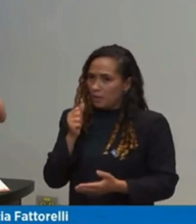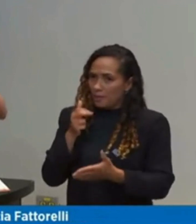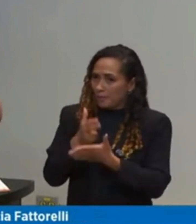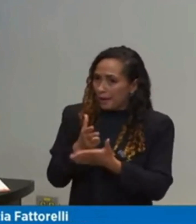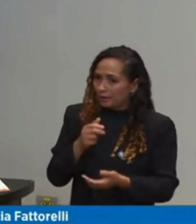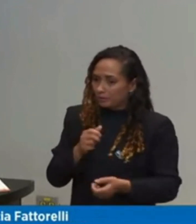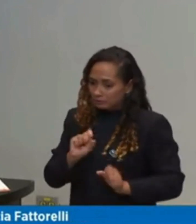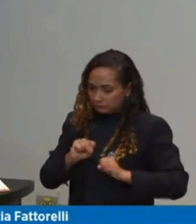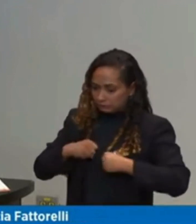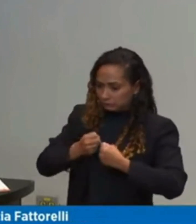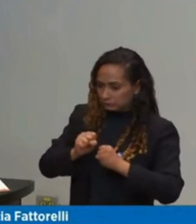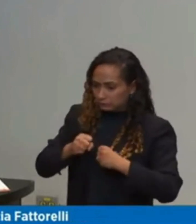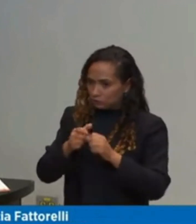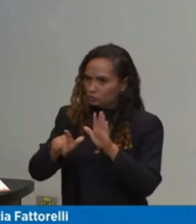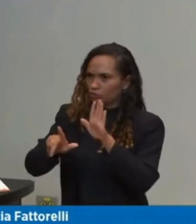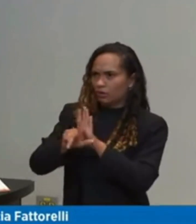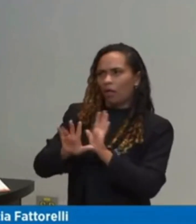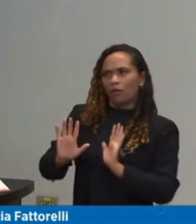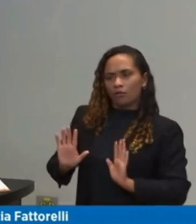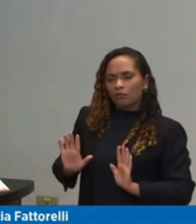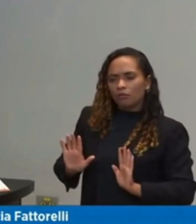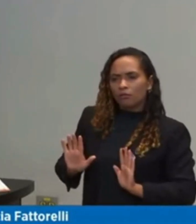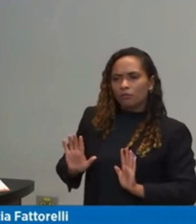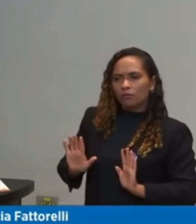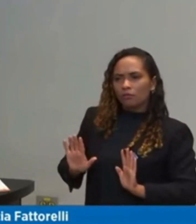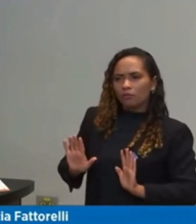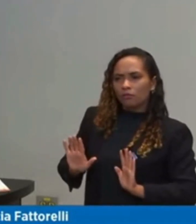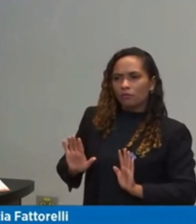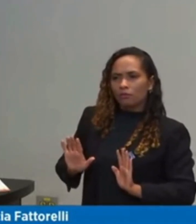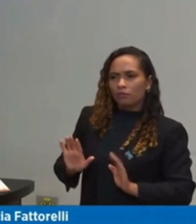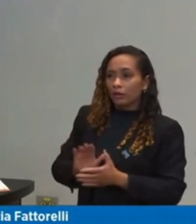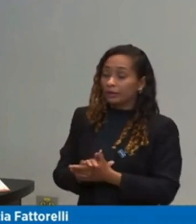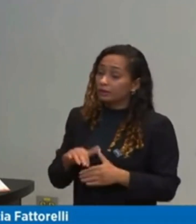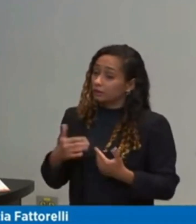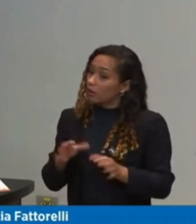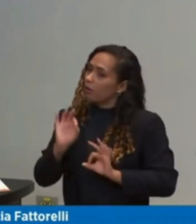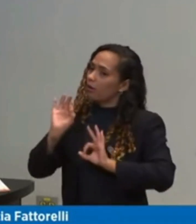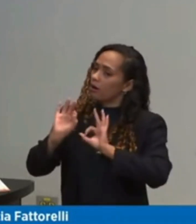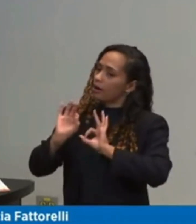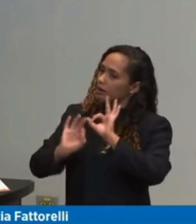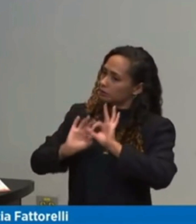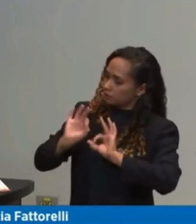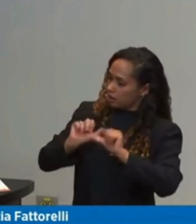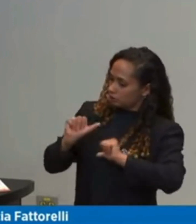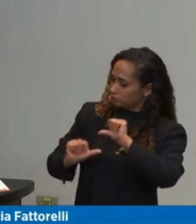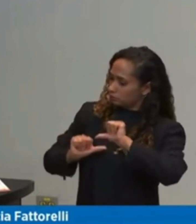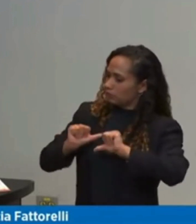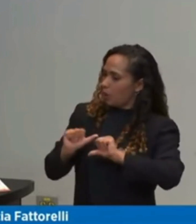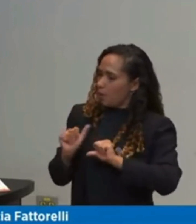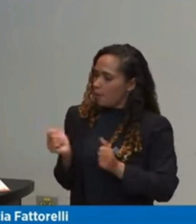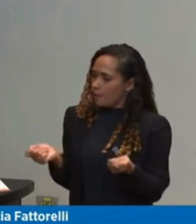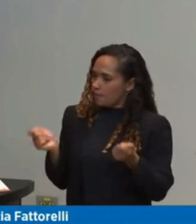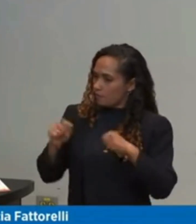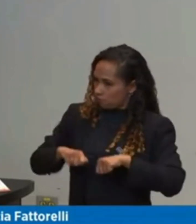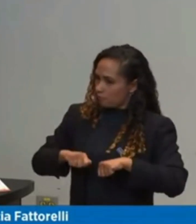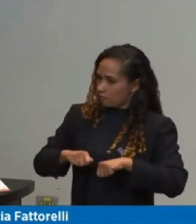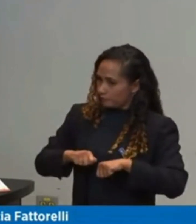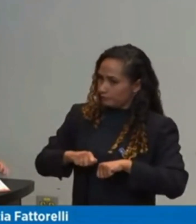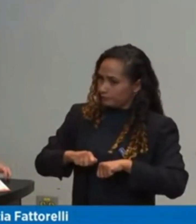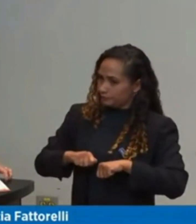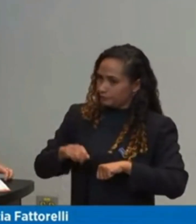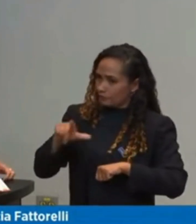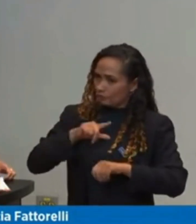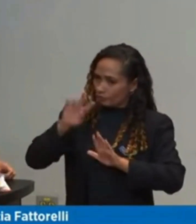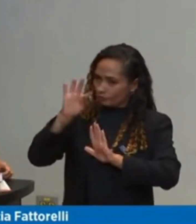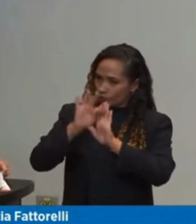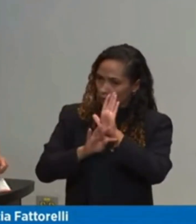tentativas de legalizar isso. Então, essa reforma pode colocar no